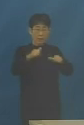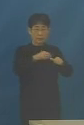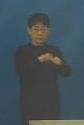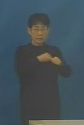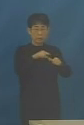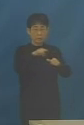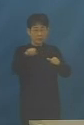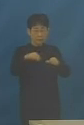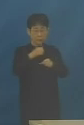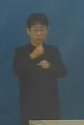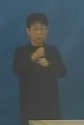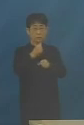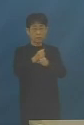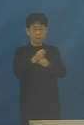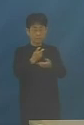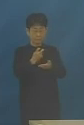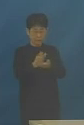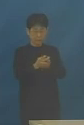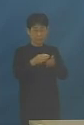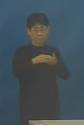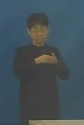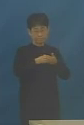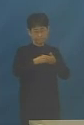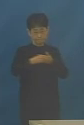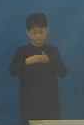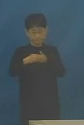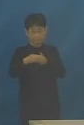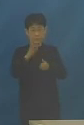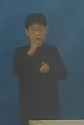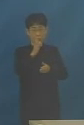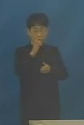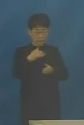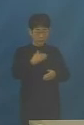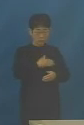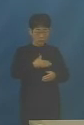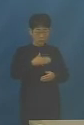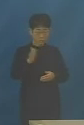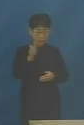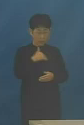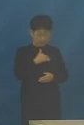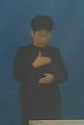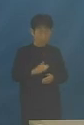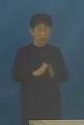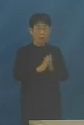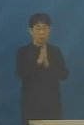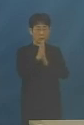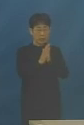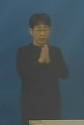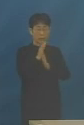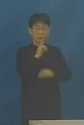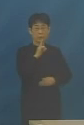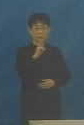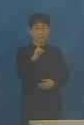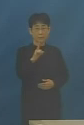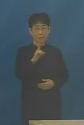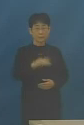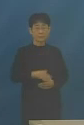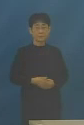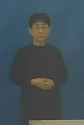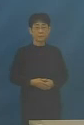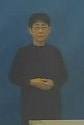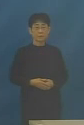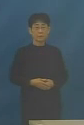ぜひ導いていただきますよ心からお願いを申し上げる次第でございます今回の